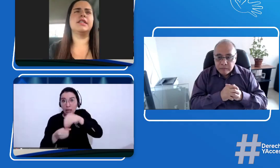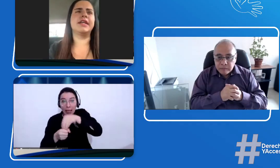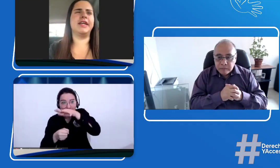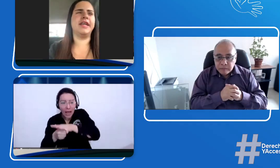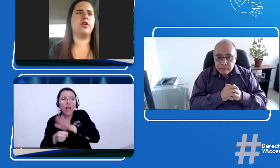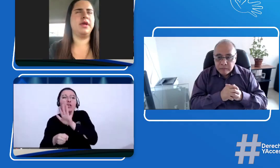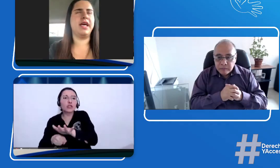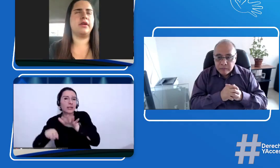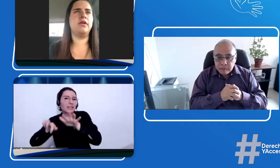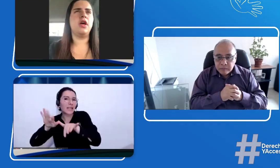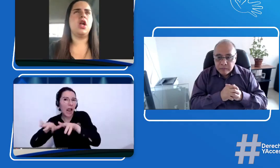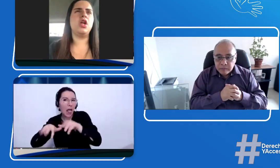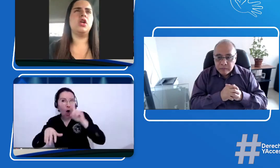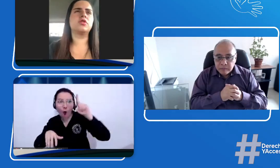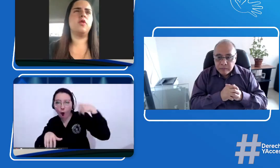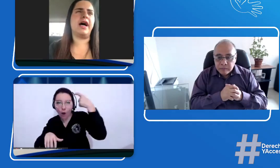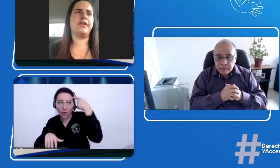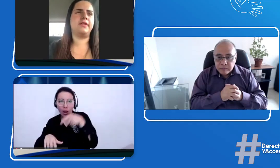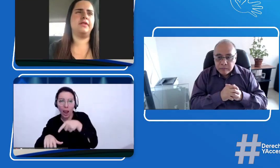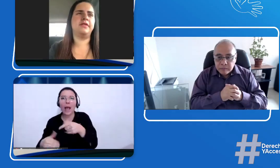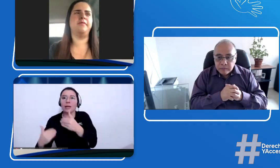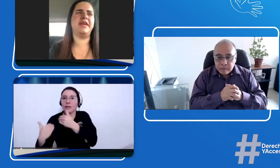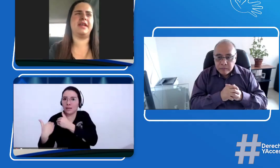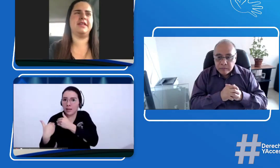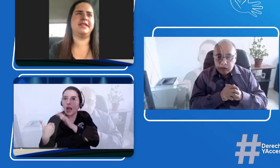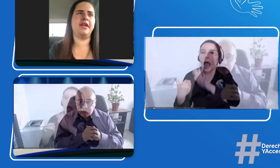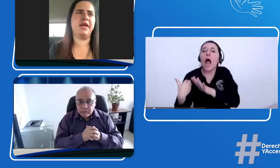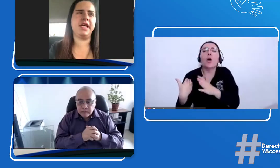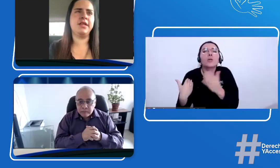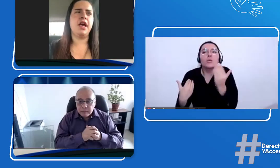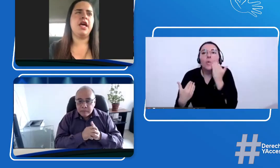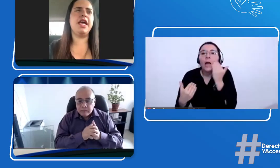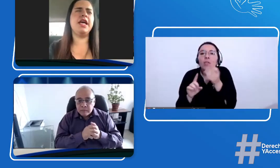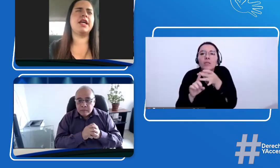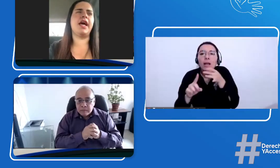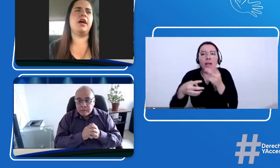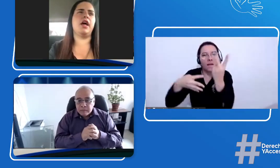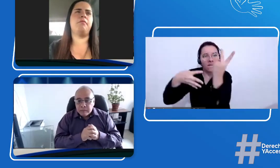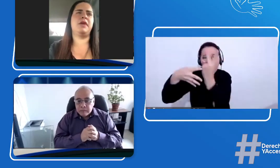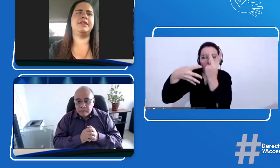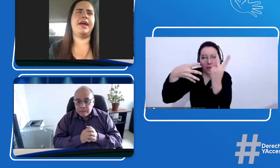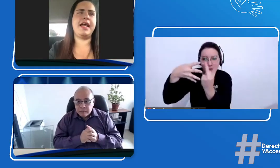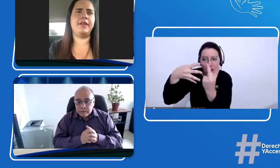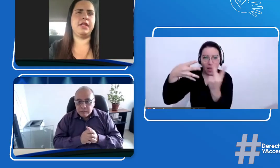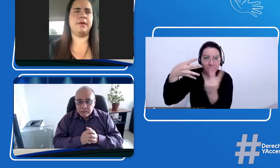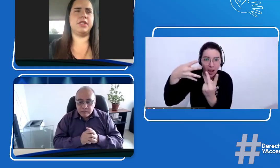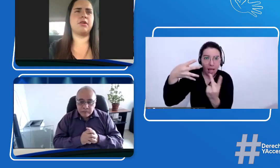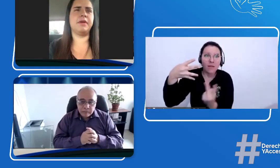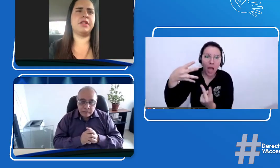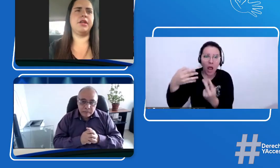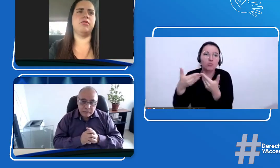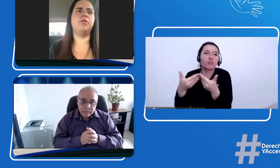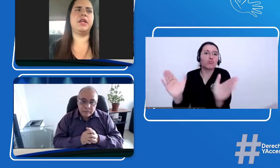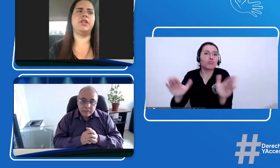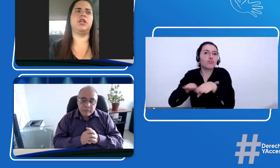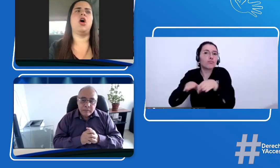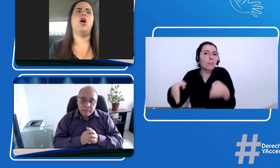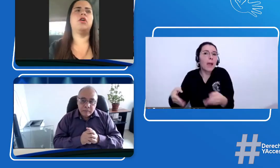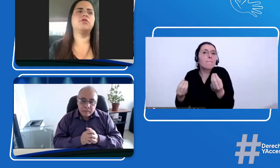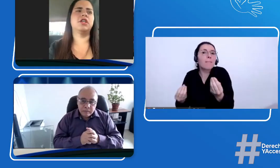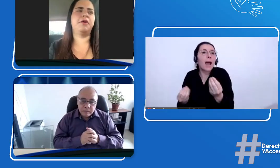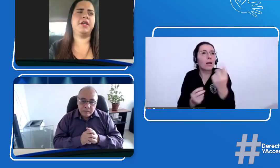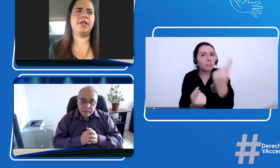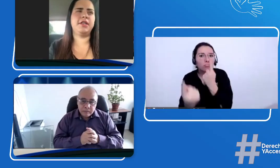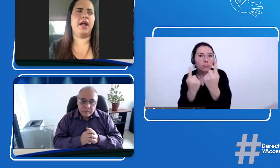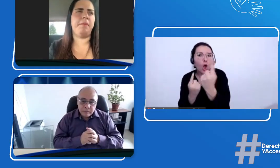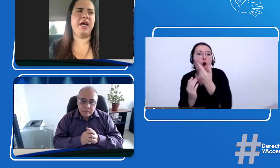la Secretaría de Gobierno los 4 viernes del mes y que más adelante les vamos a compartir un boletín o